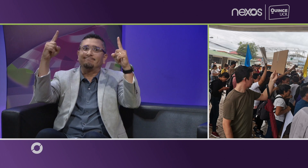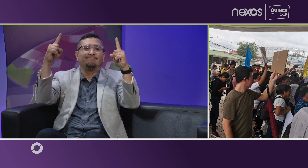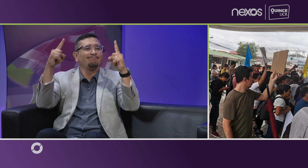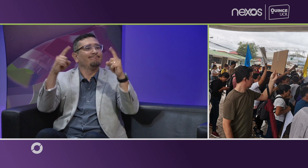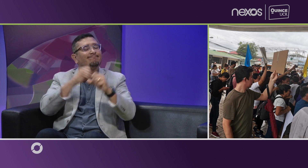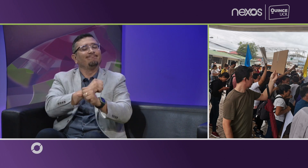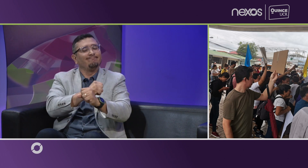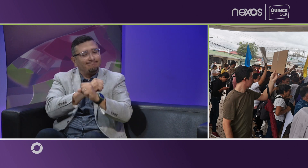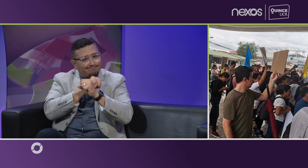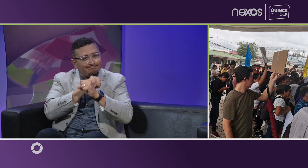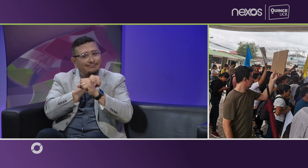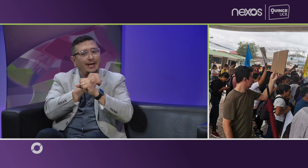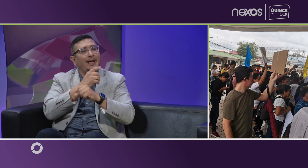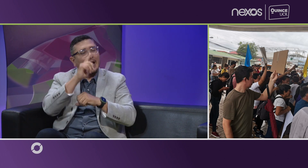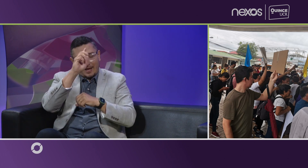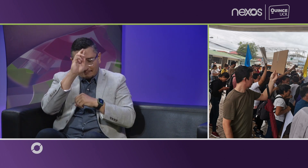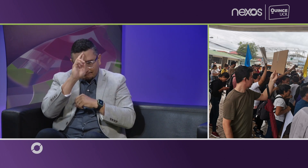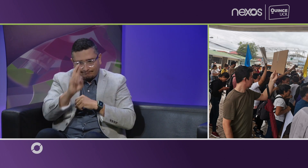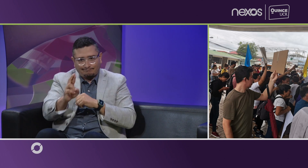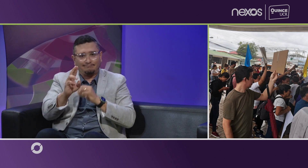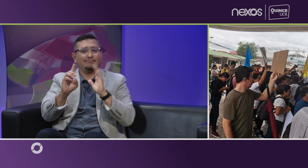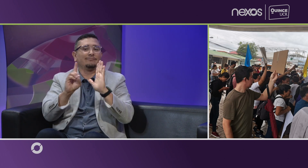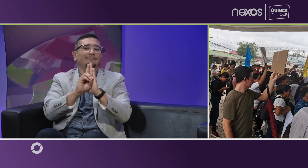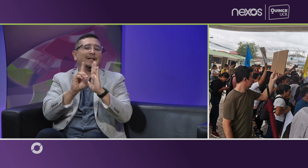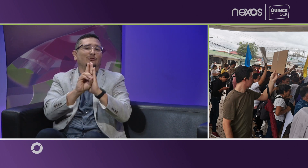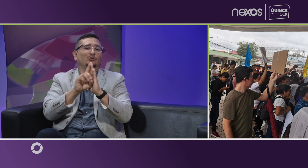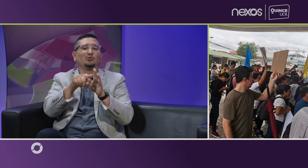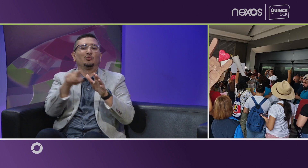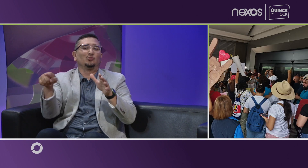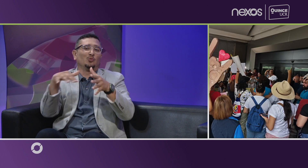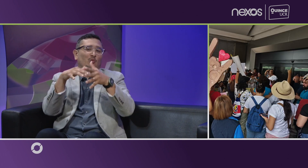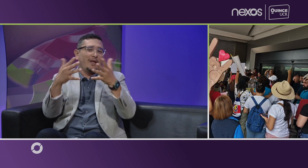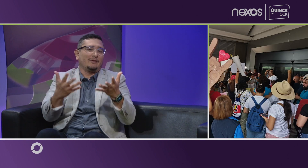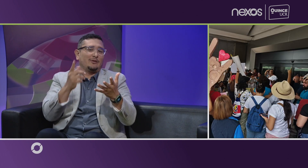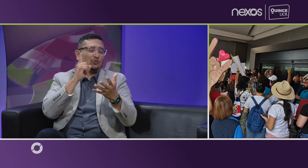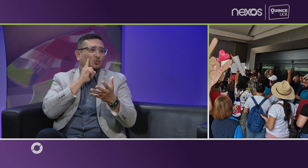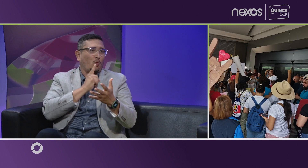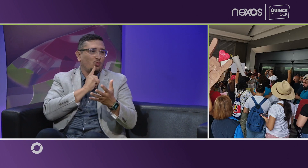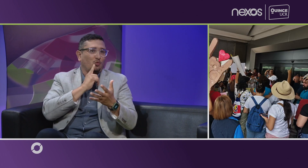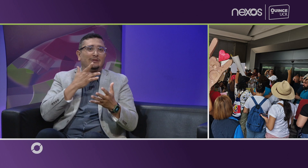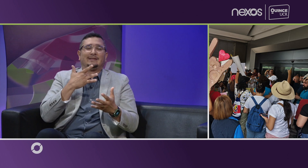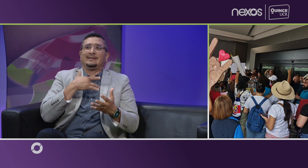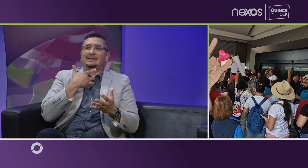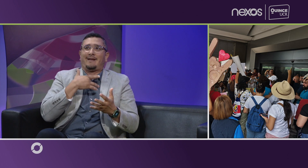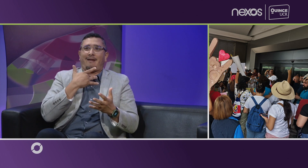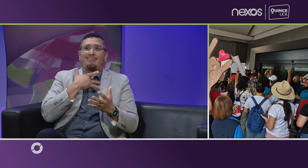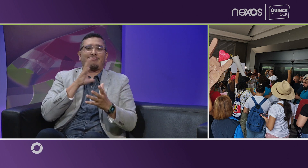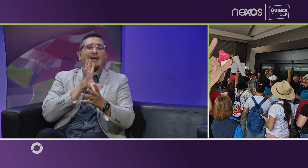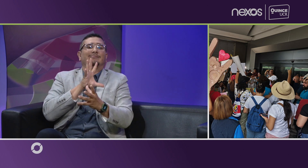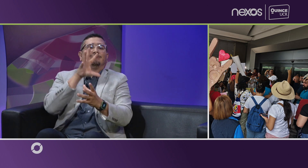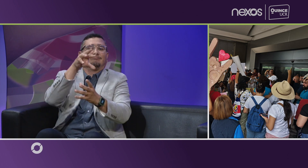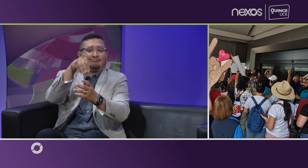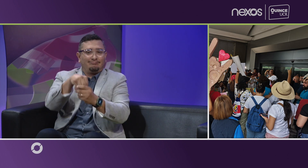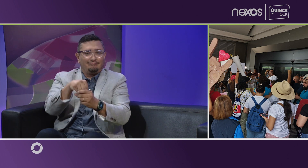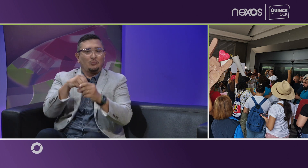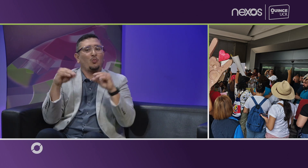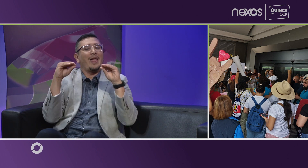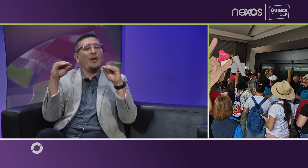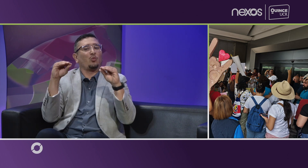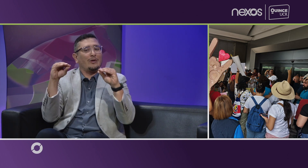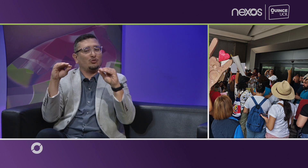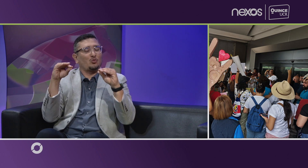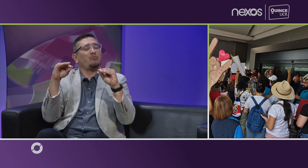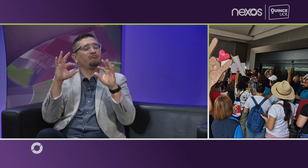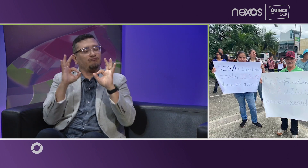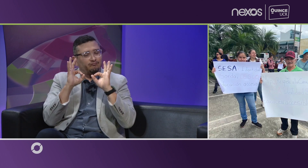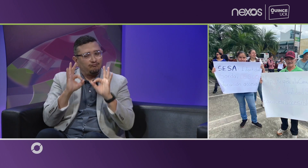denuncia o de este amparo? Bueno, era asegurar el respeto del derecho de las personas sordas a